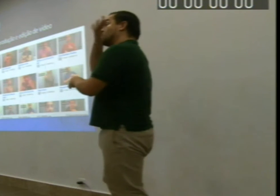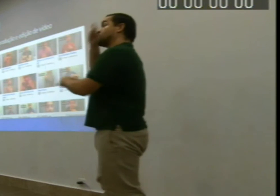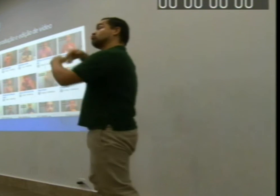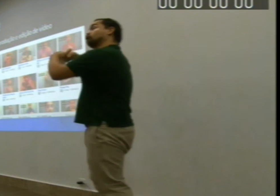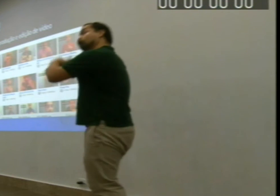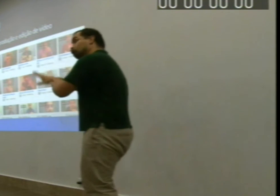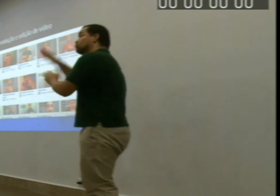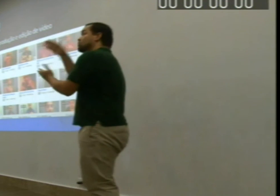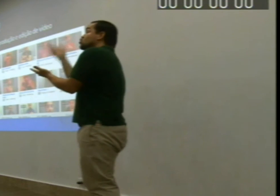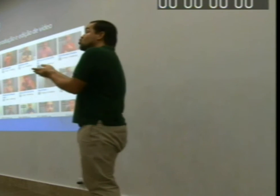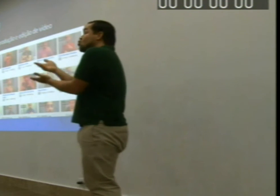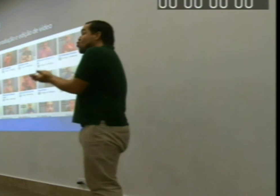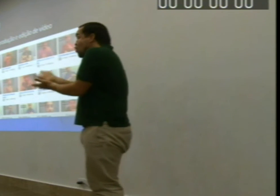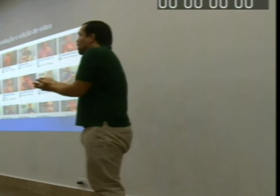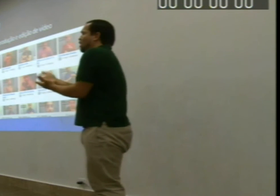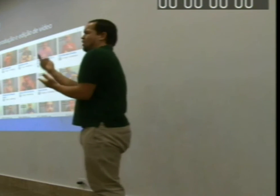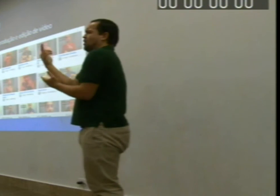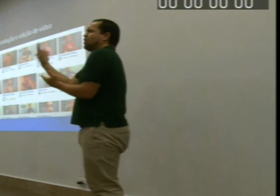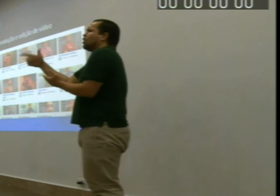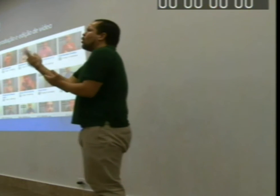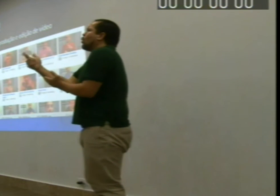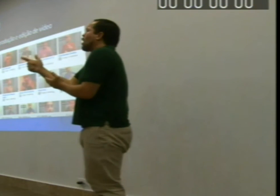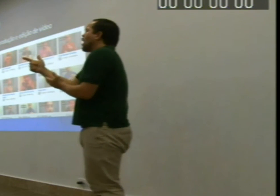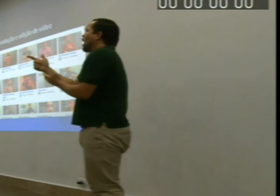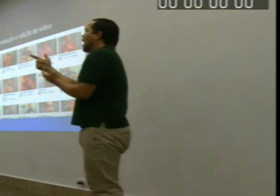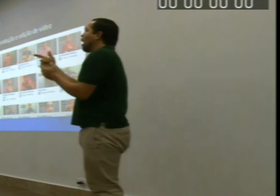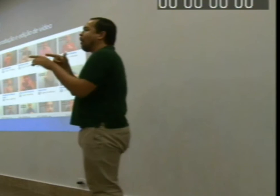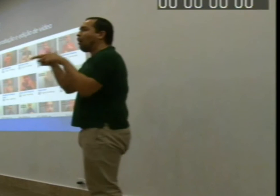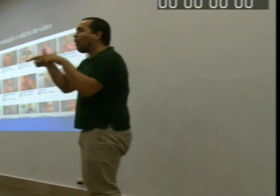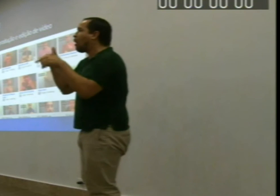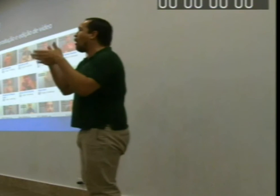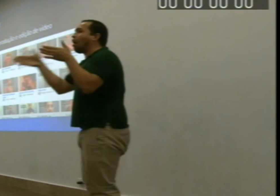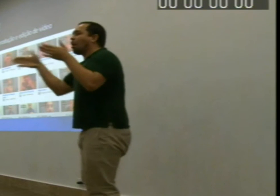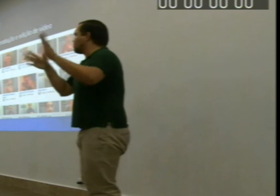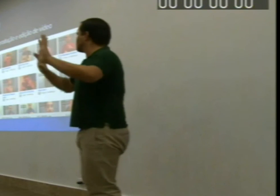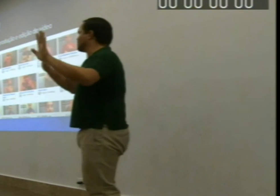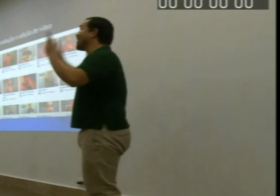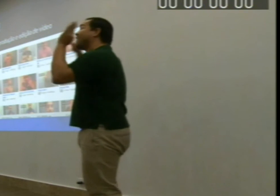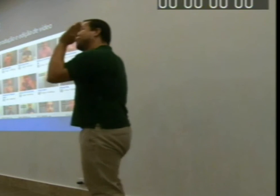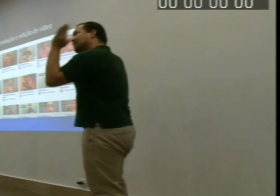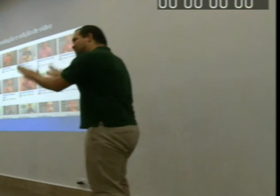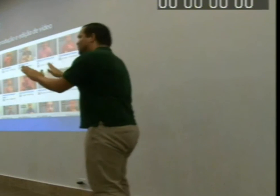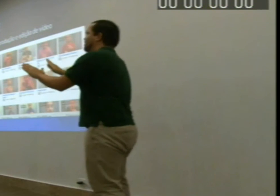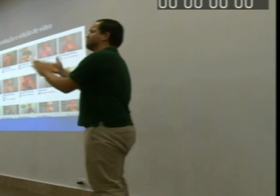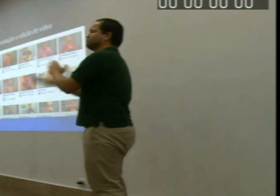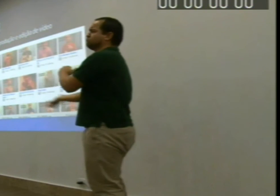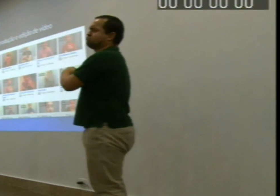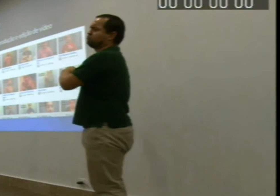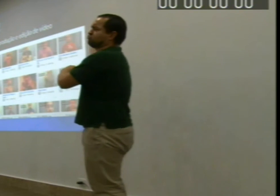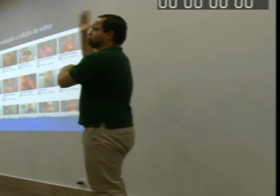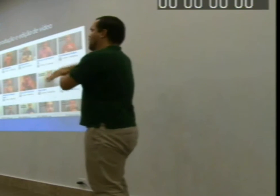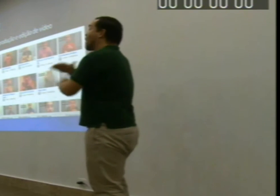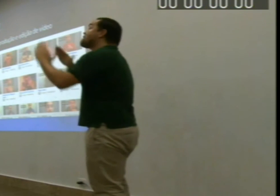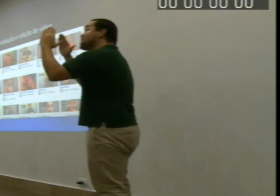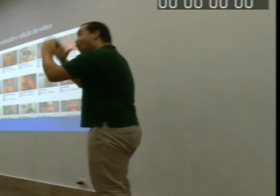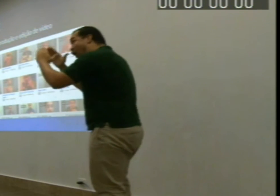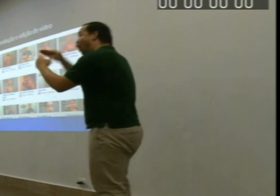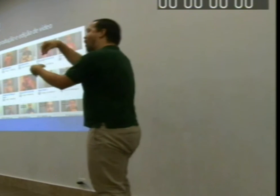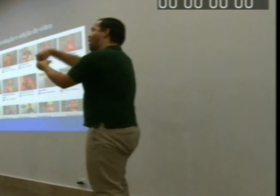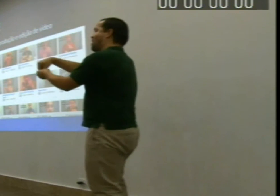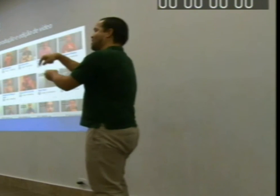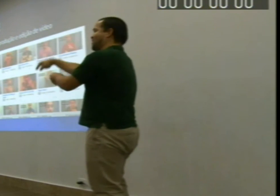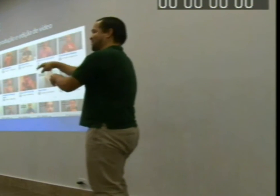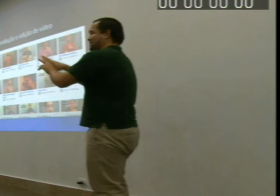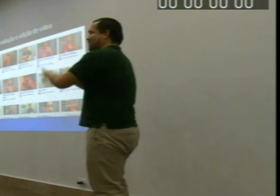universidade então por isso as pessoas guardam e estudam elas não têm essa essa coisa de fazer outras coisas